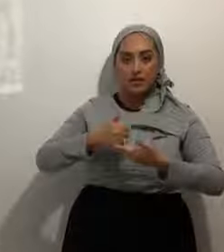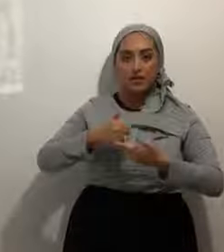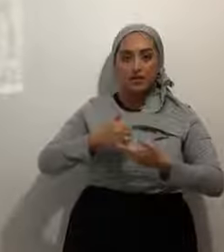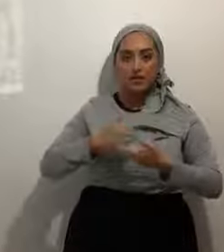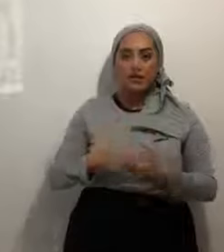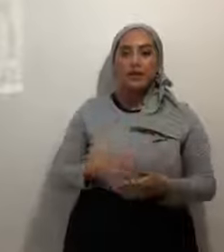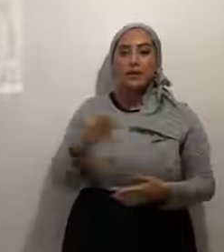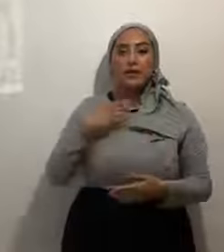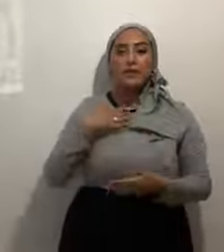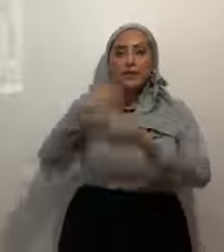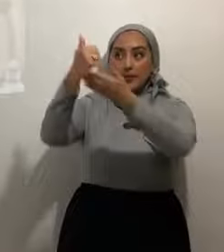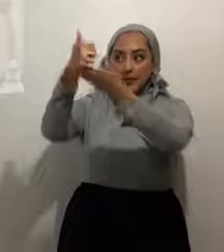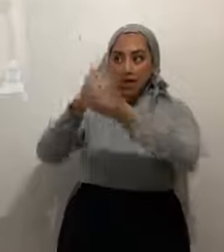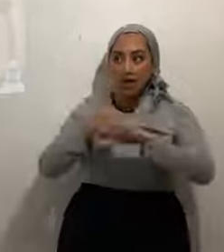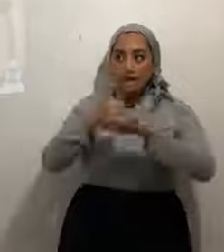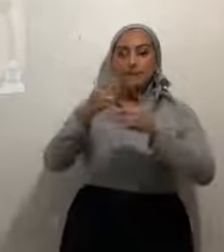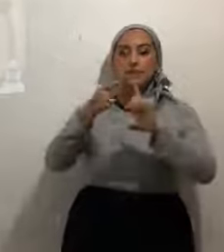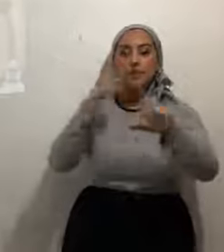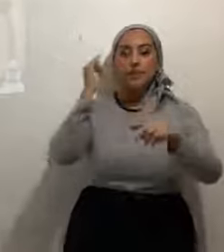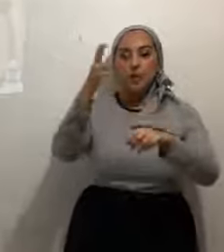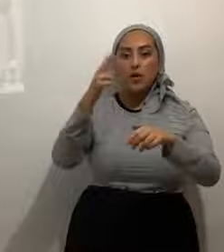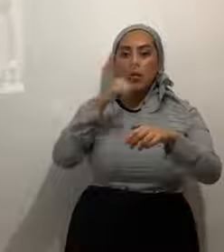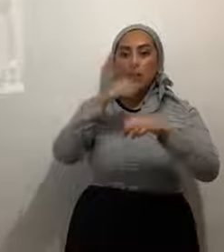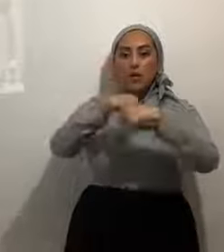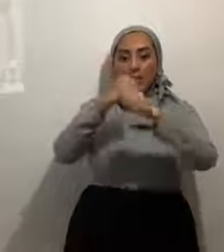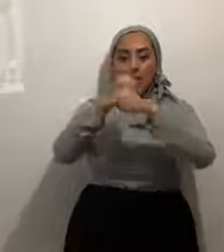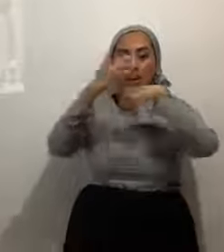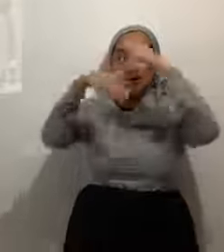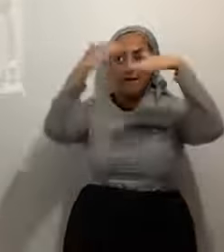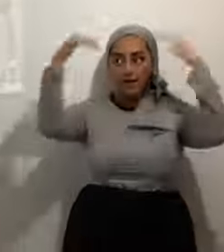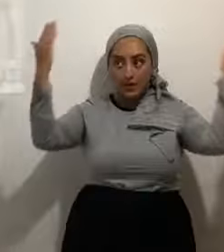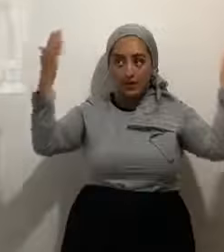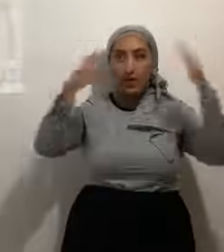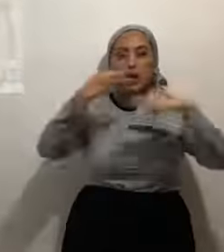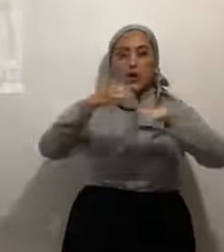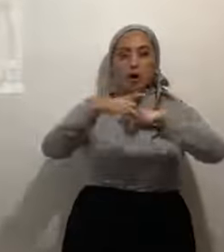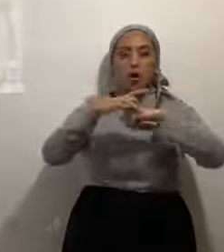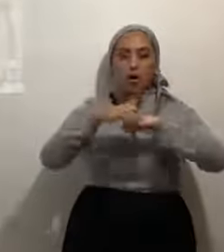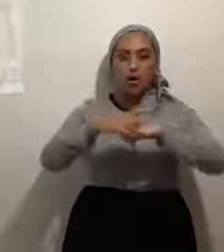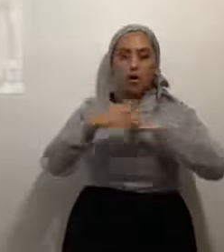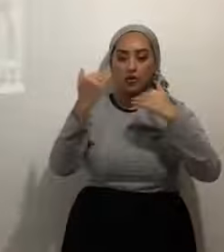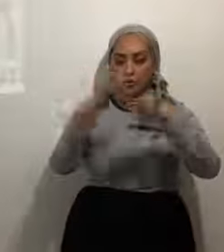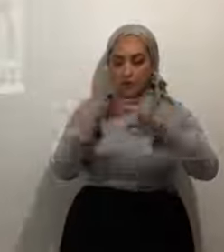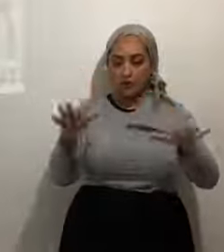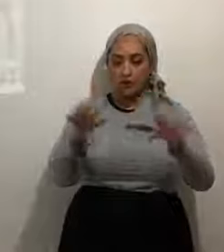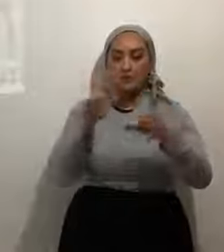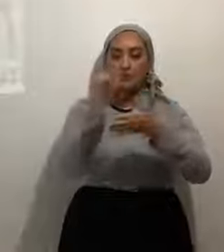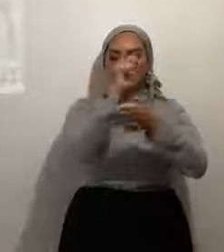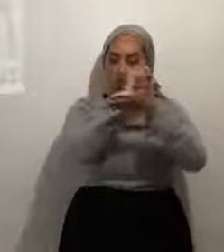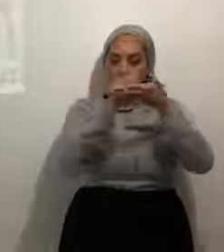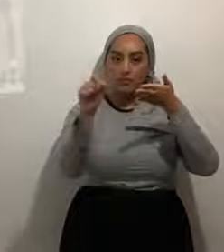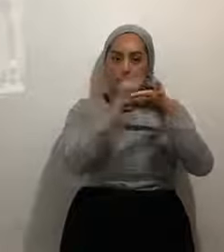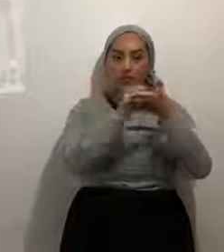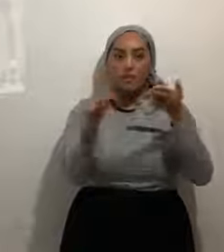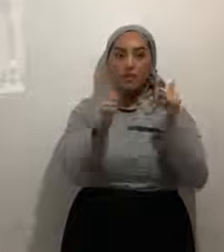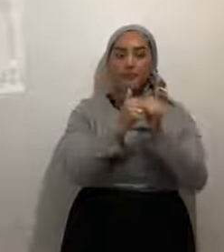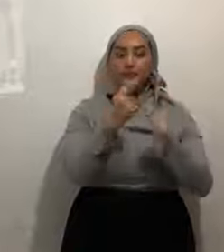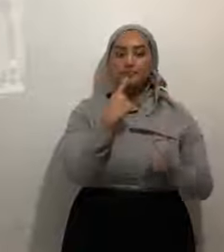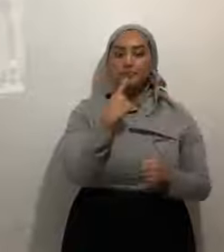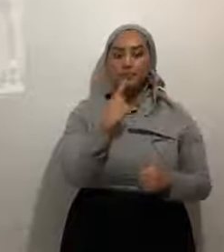Mi ayuda viene de Yahweh que hizo los cielos y la tierra. Hasta ahí nada más. Vamos a subrayar con rojo.